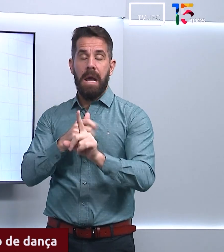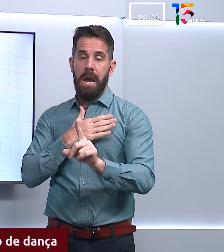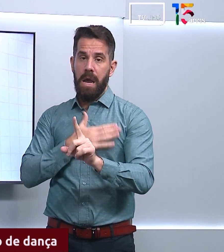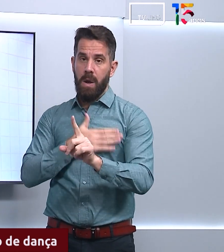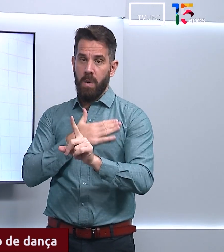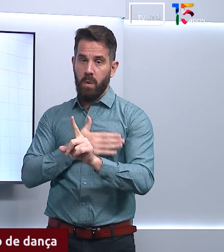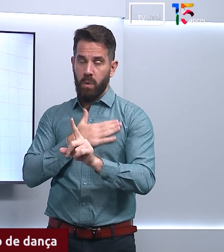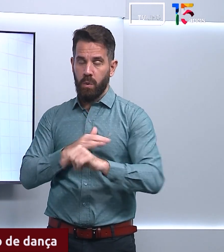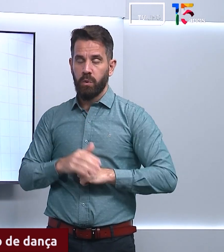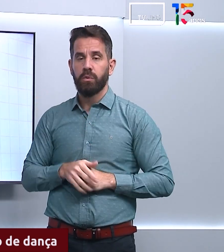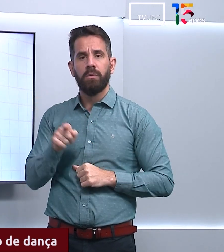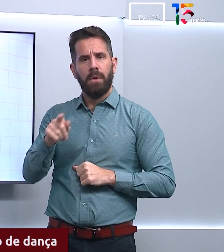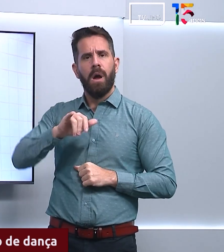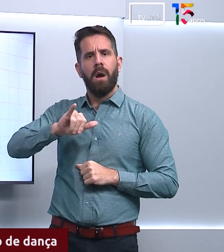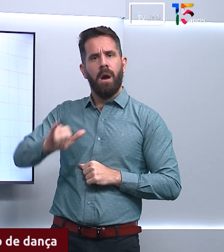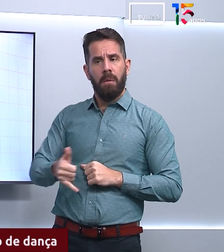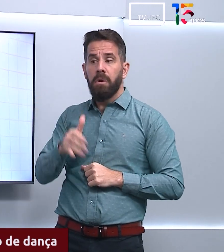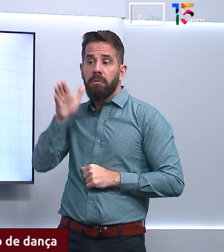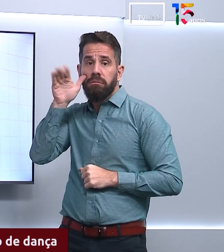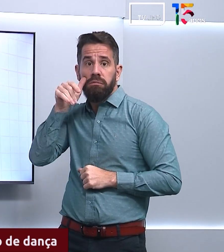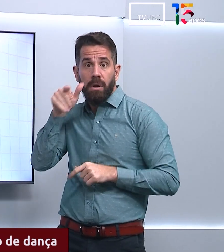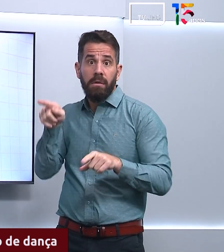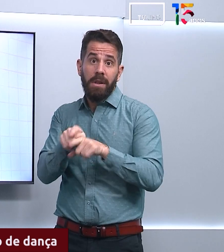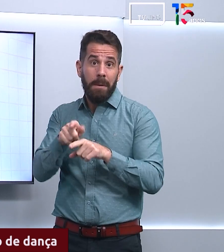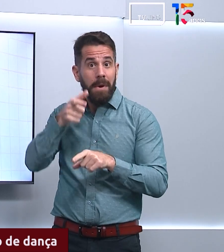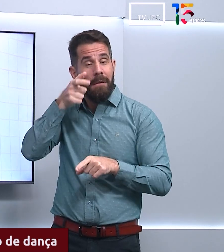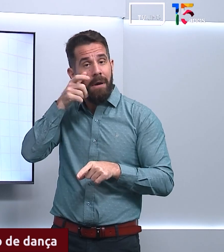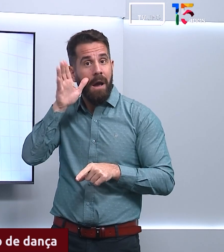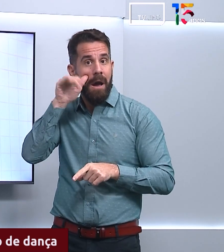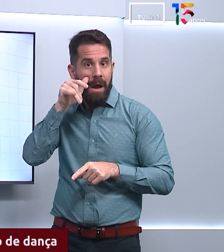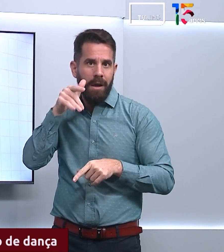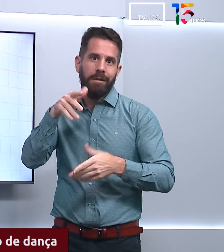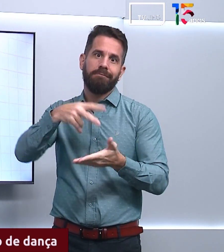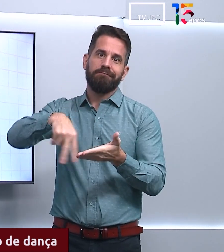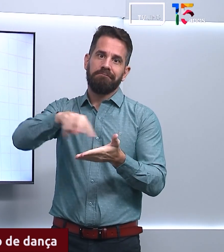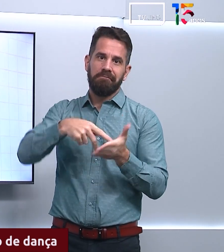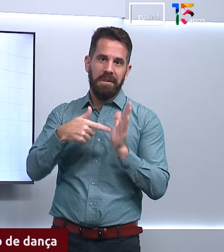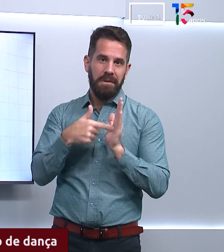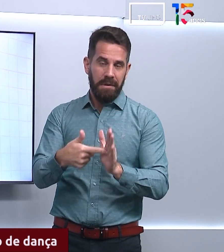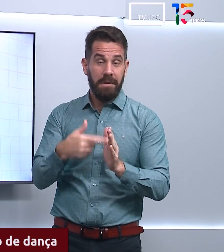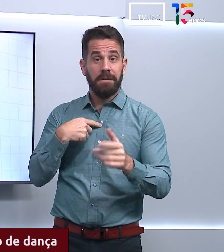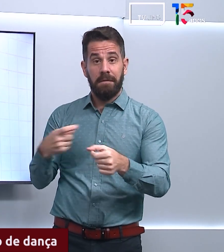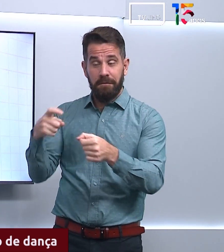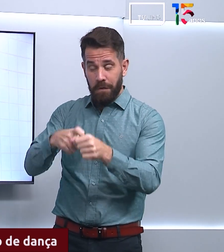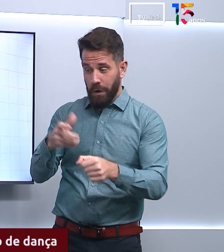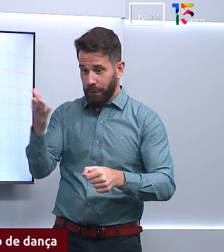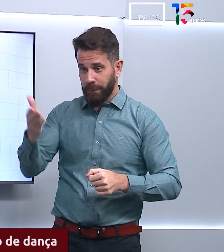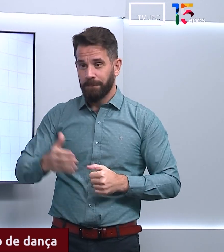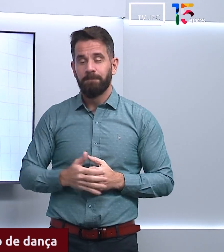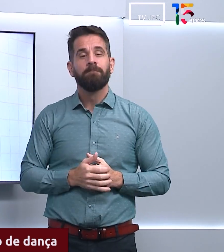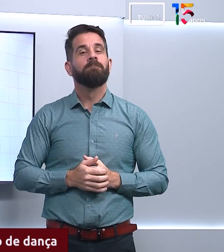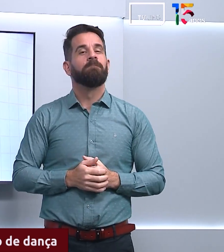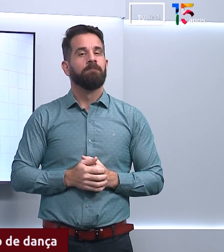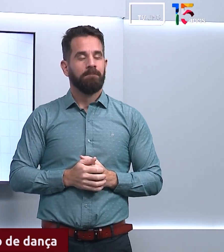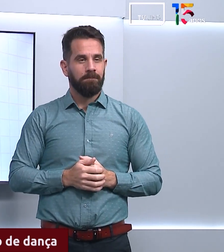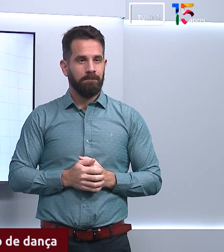lá você pode aproveitar fica aí a nossa dica eu volto com vocês agora no estúdio